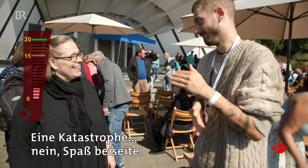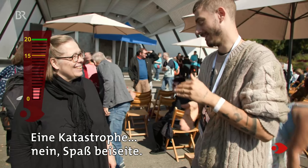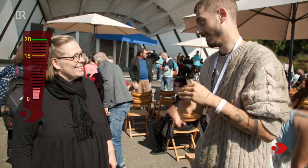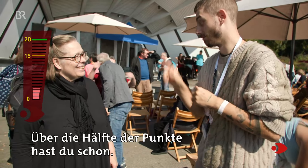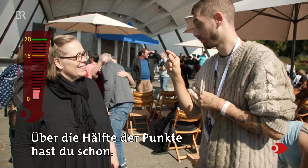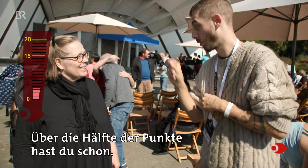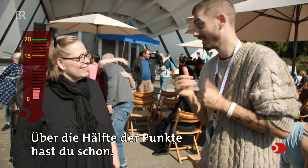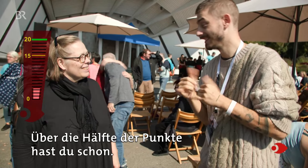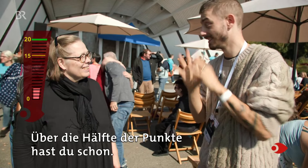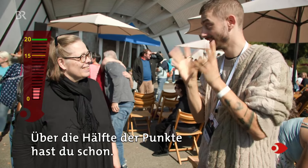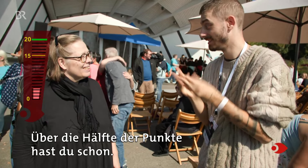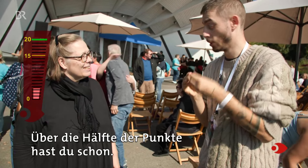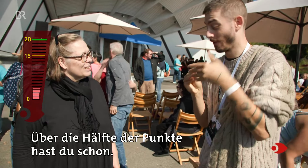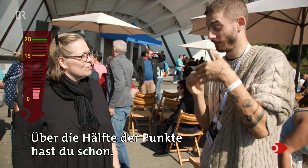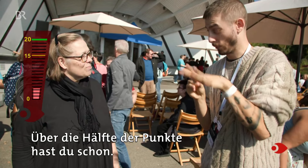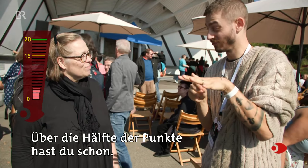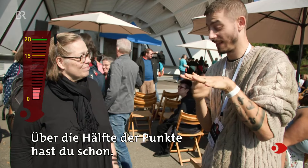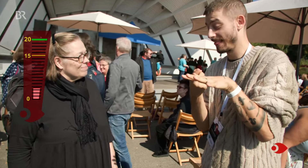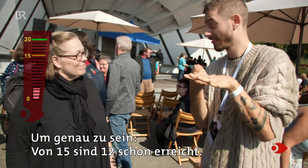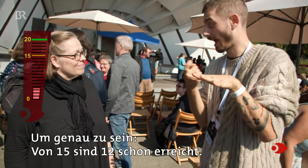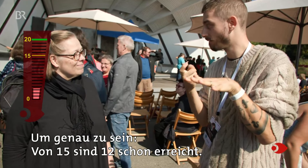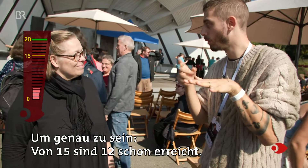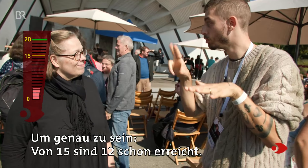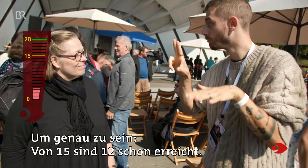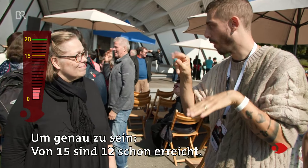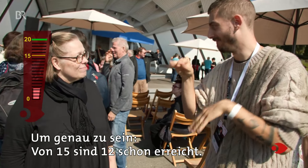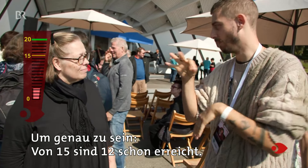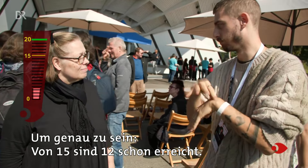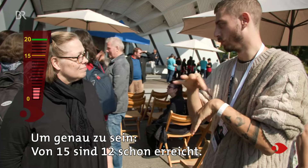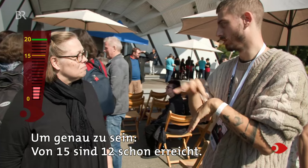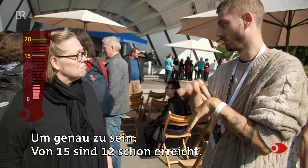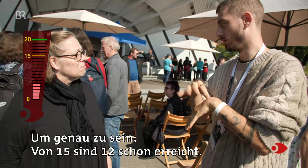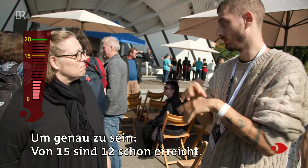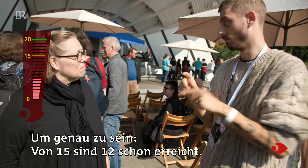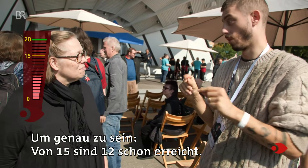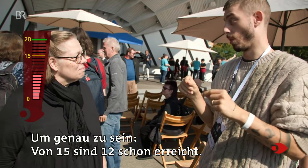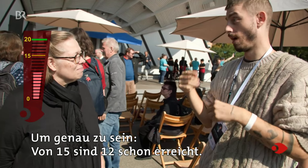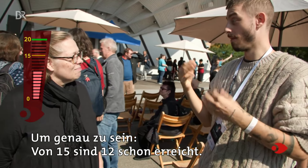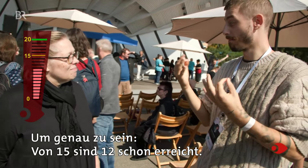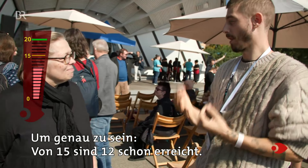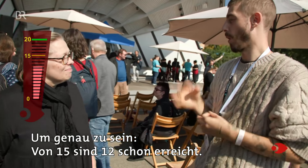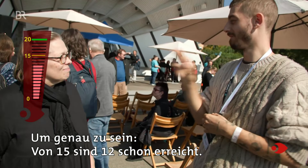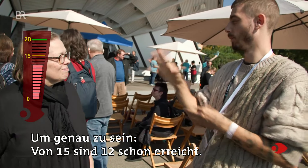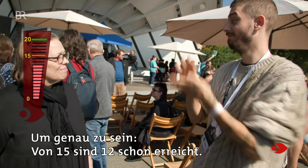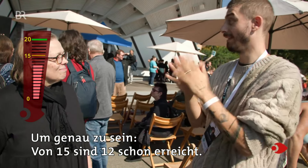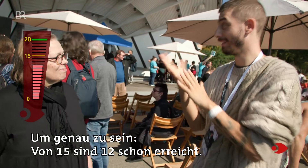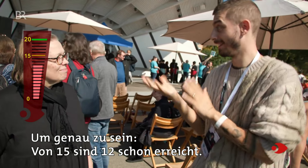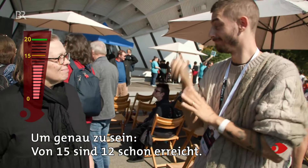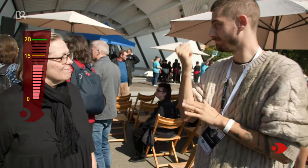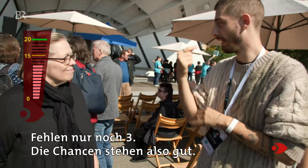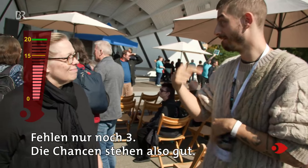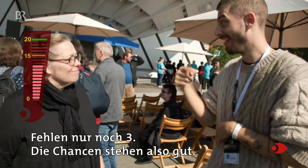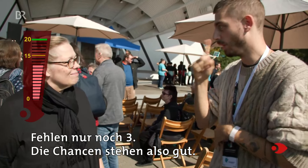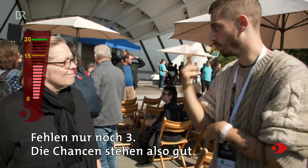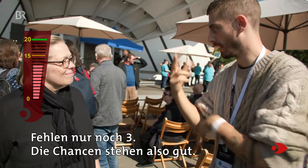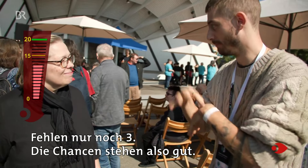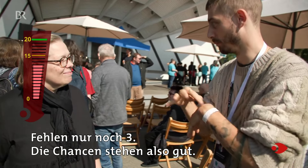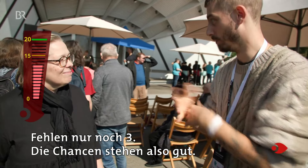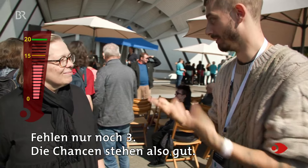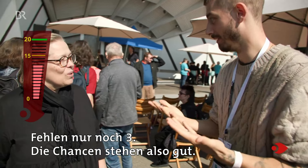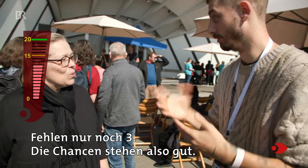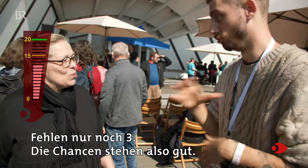beiseite. Über die Hälfte der Punkte hast du schon. Um genau zu sein, von 15 sind 12 schon erreicht. Fehlen nur noch